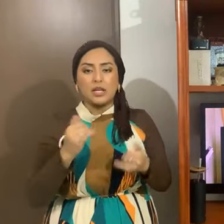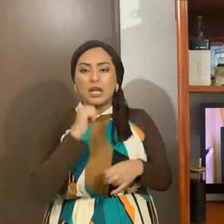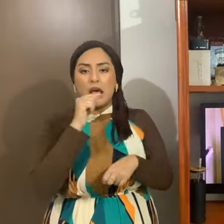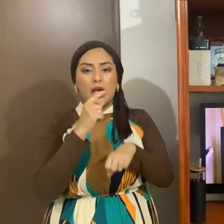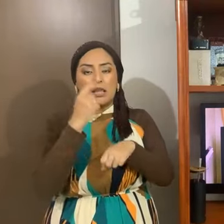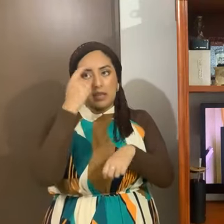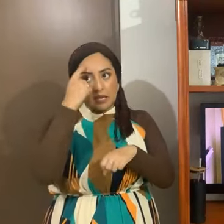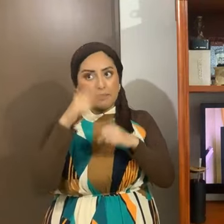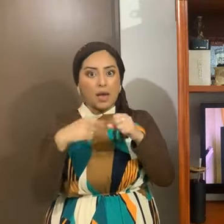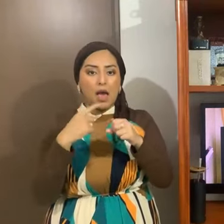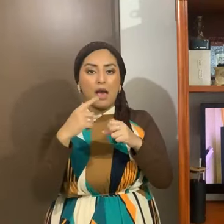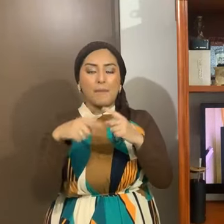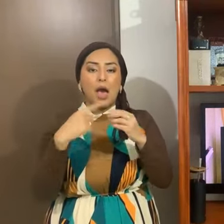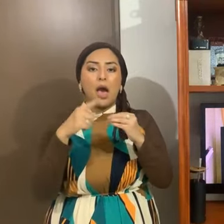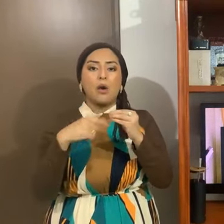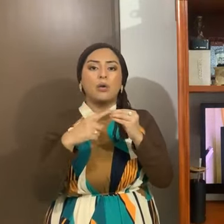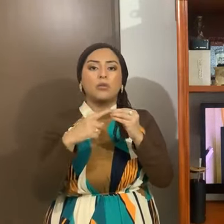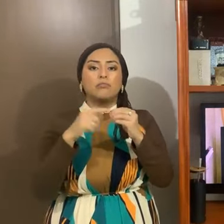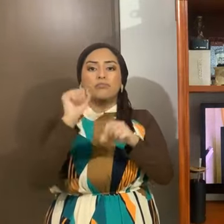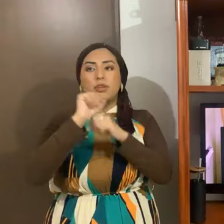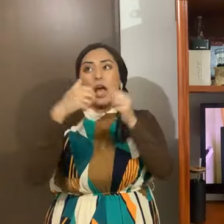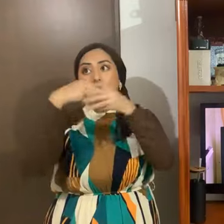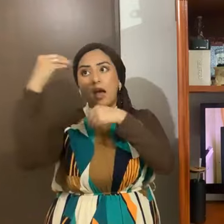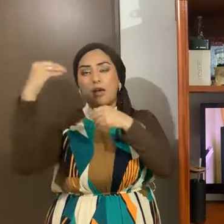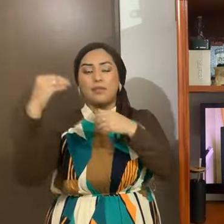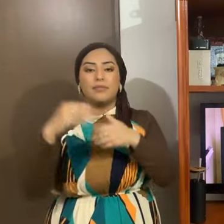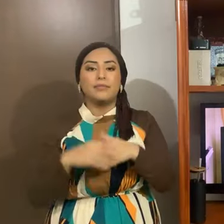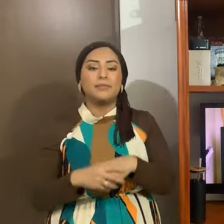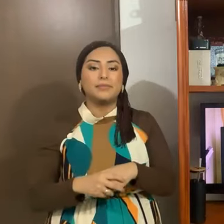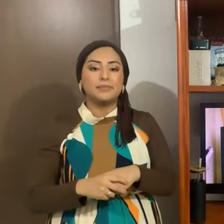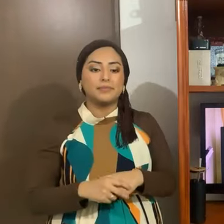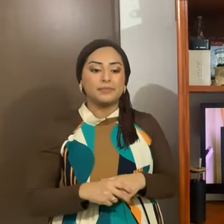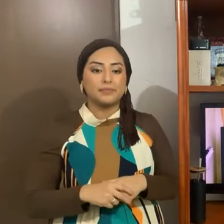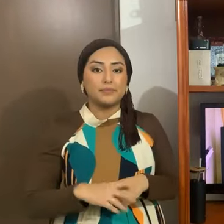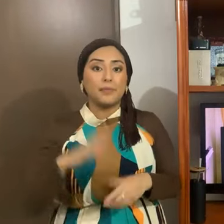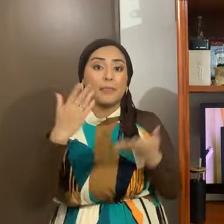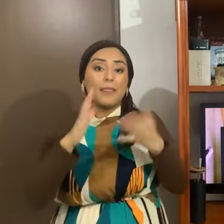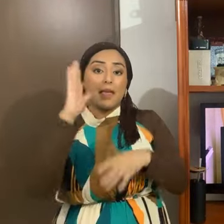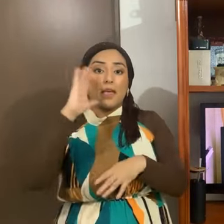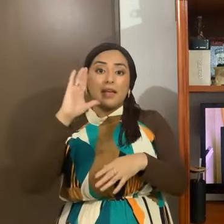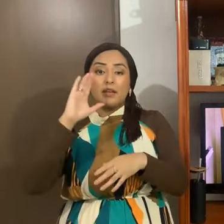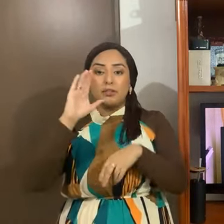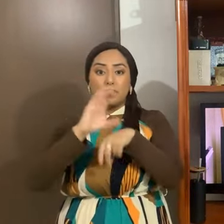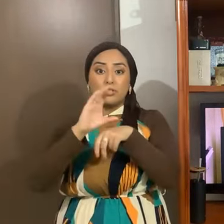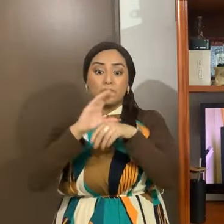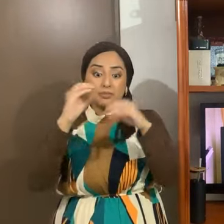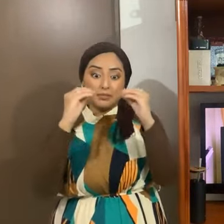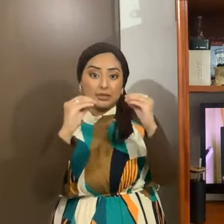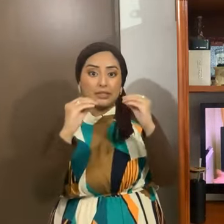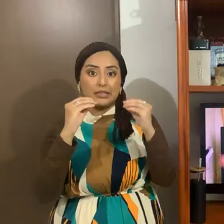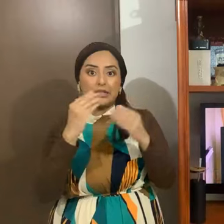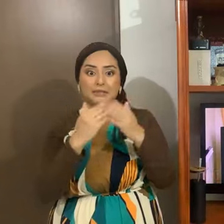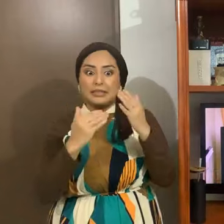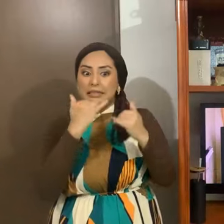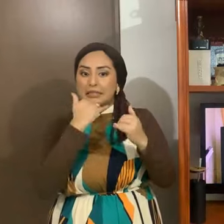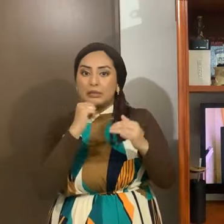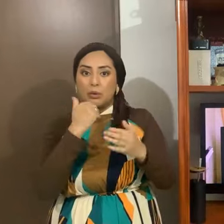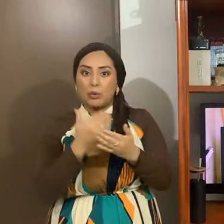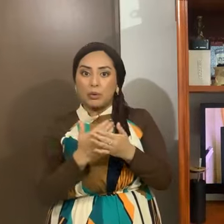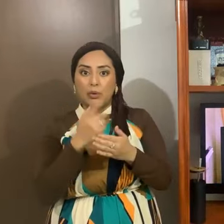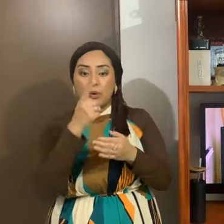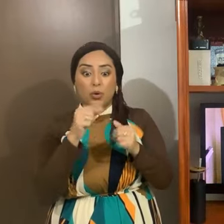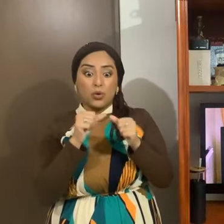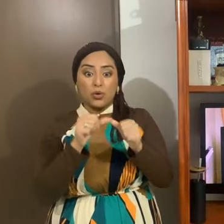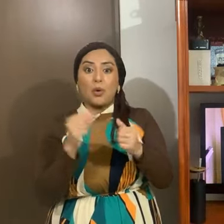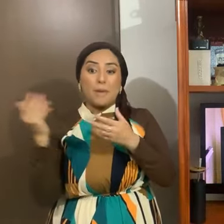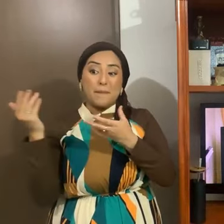en lo secular. A lo mejor en la iglesia, en el lugar donde tú estuviste, te enseñaron ciertas cosas que no están bien y tú las